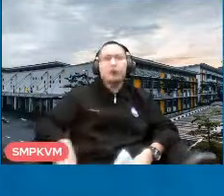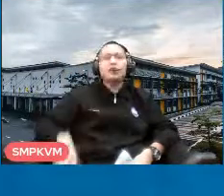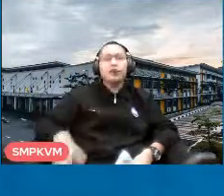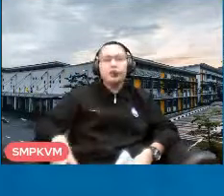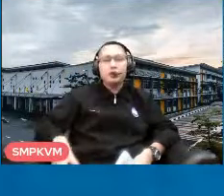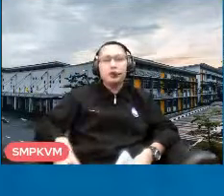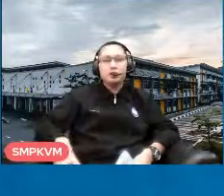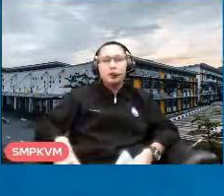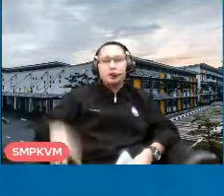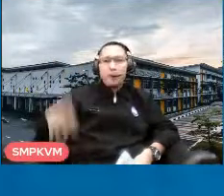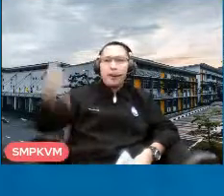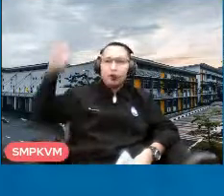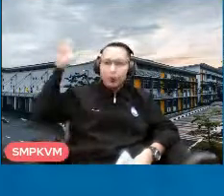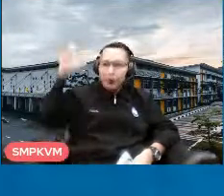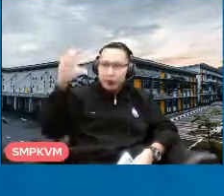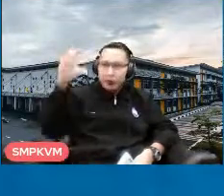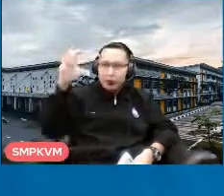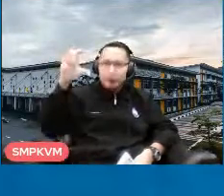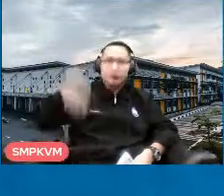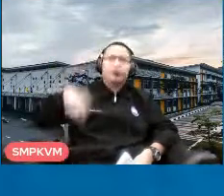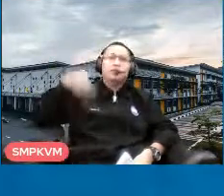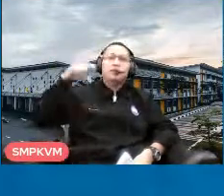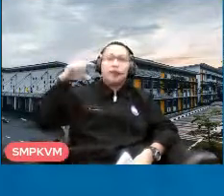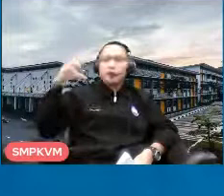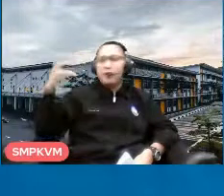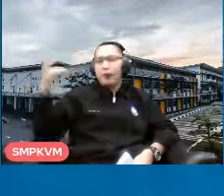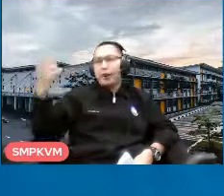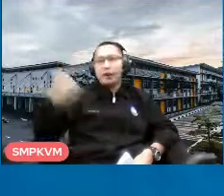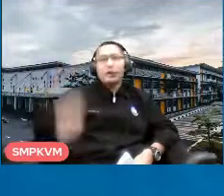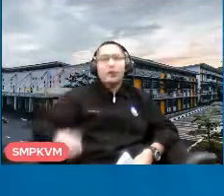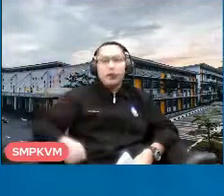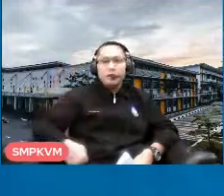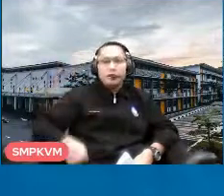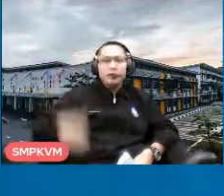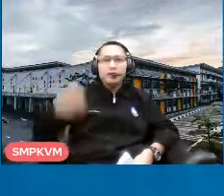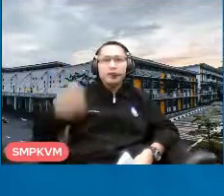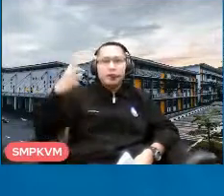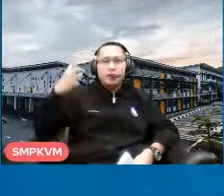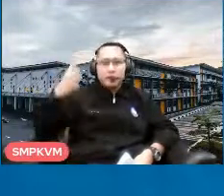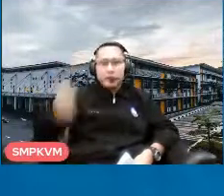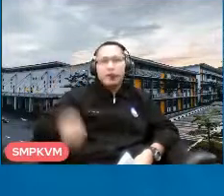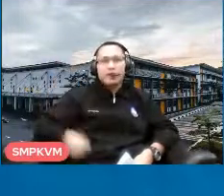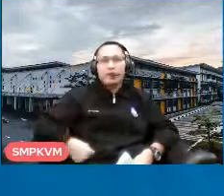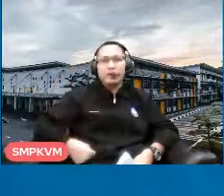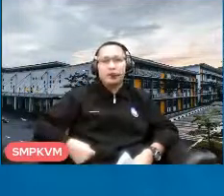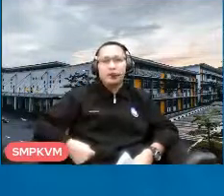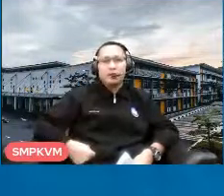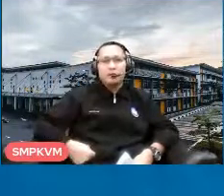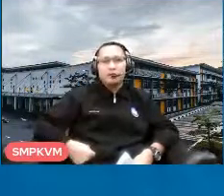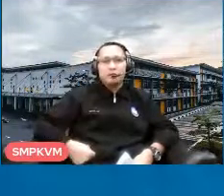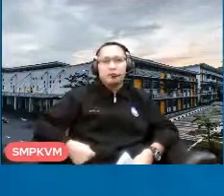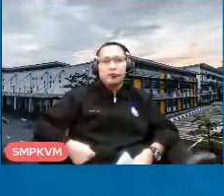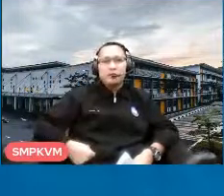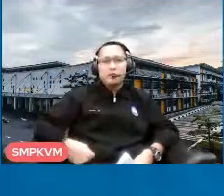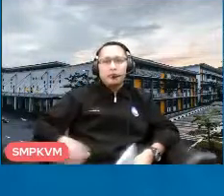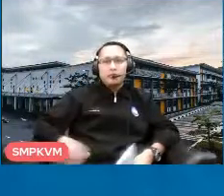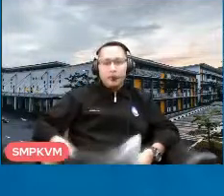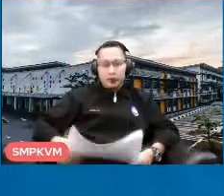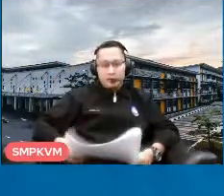cek rupanya udah sengaja sampaikan semua petani kalau mau datang lain nih sini datang